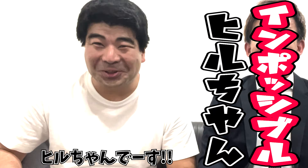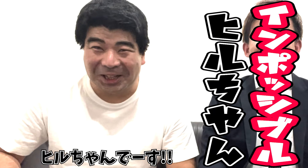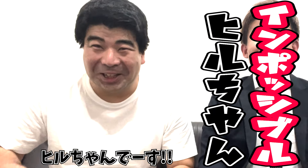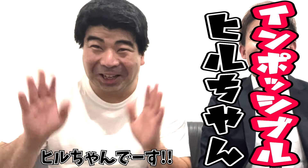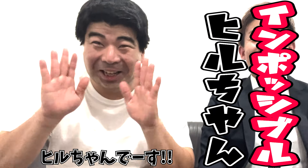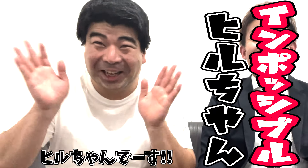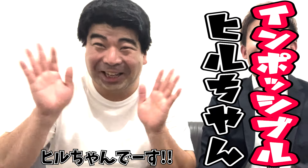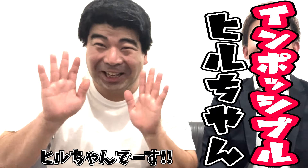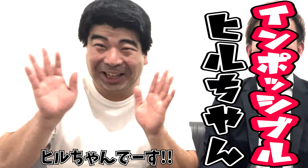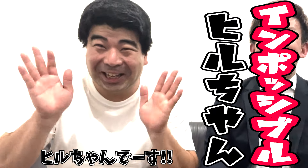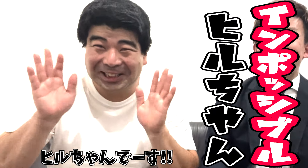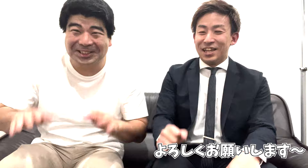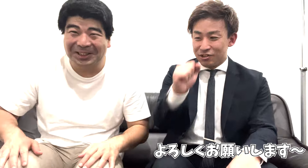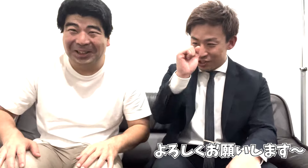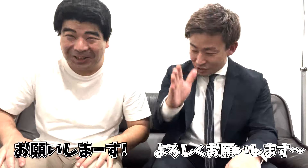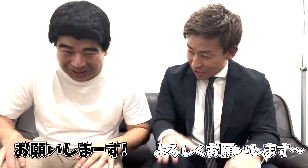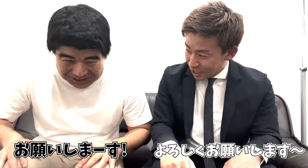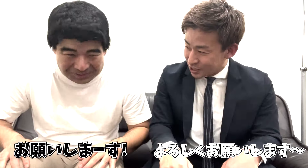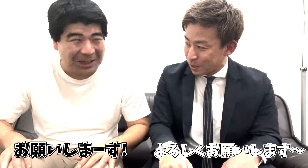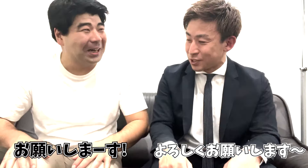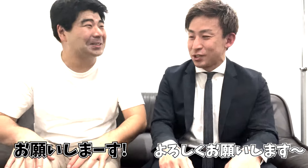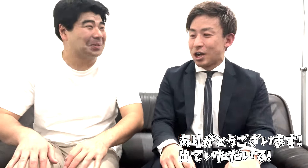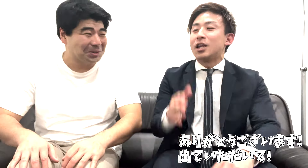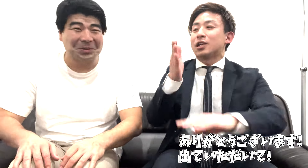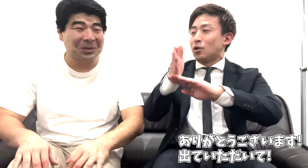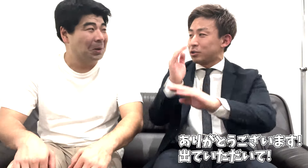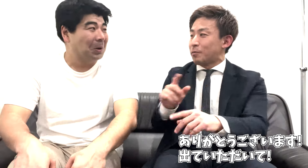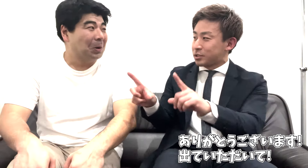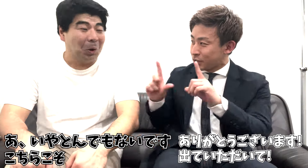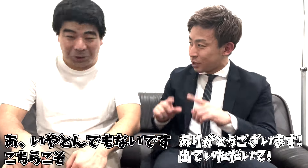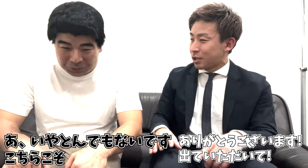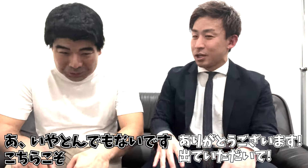んです。 よろしくお願いします。ありがとうございます。 おはようございます。